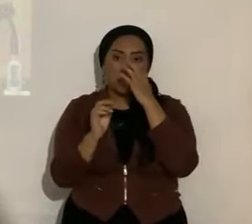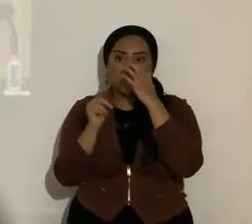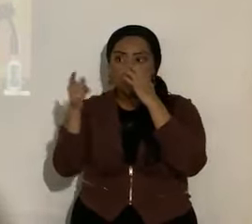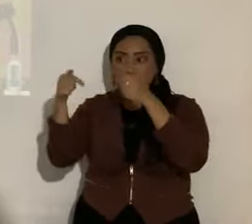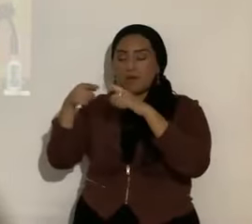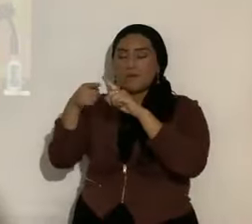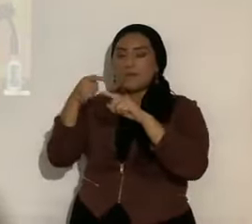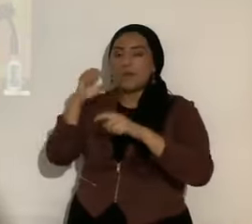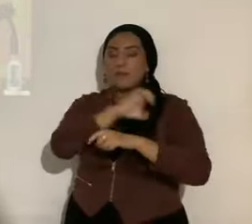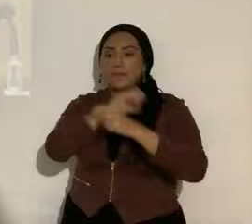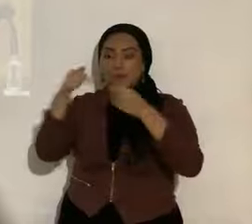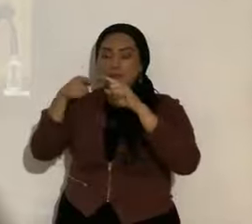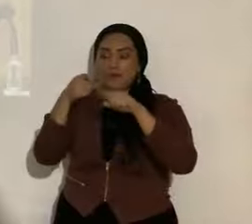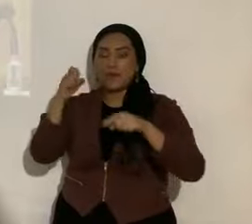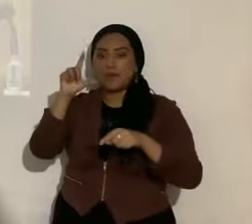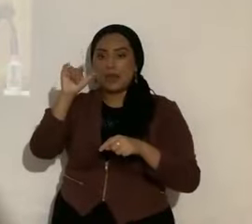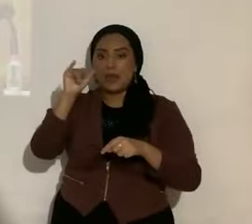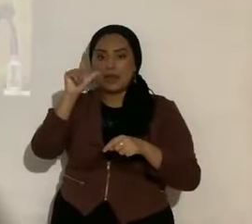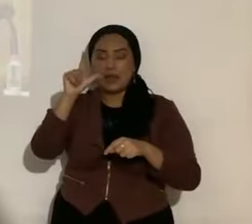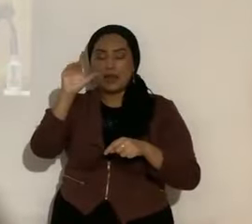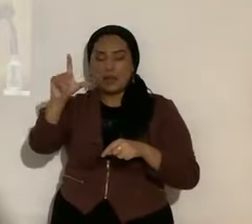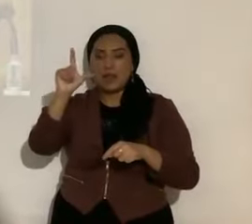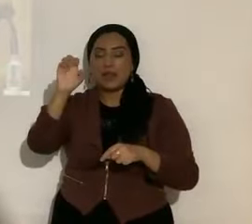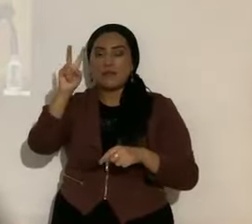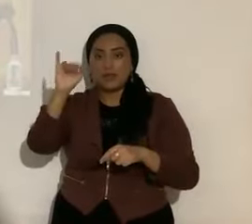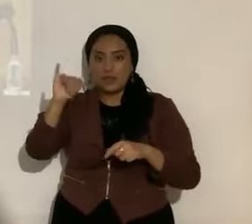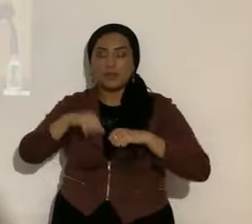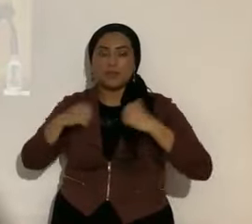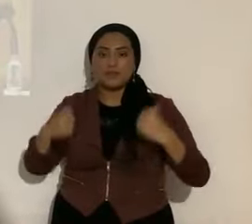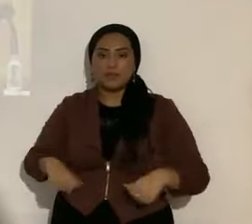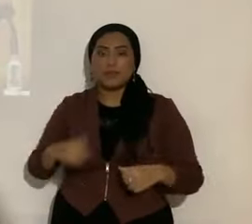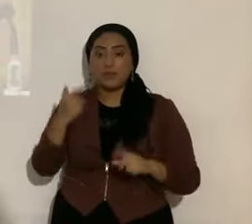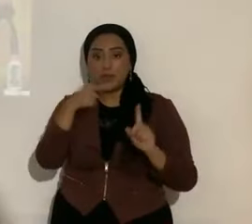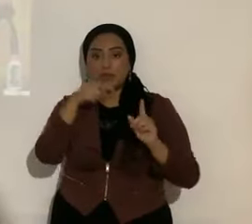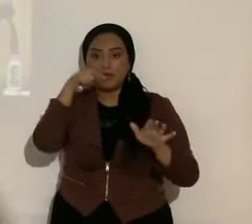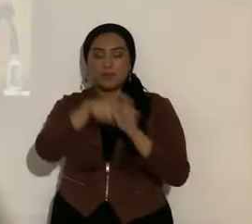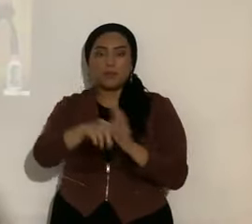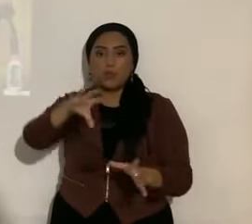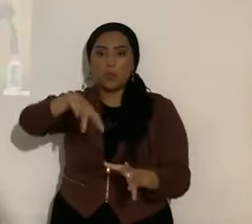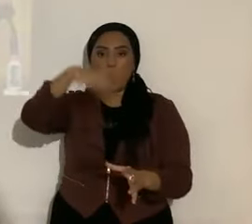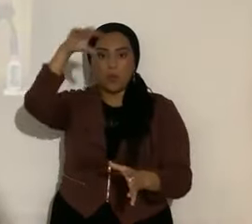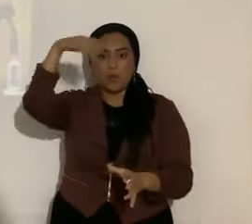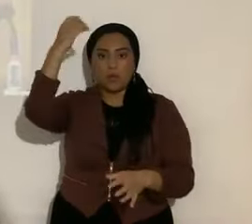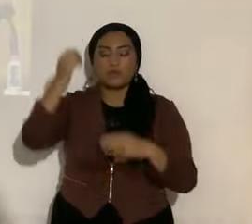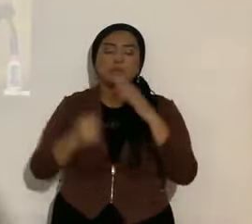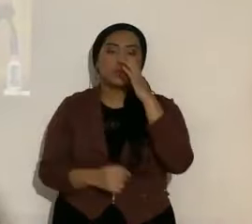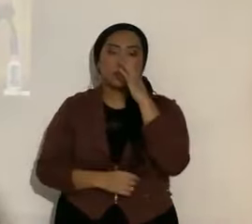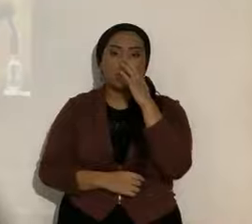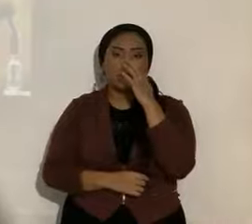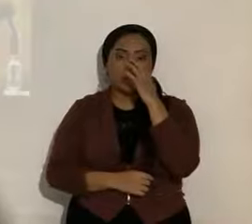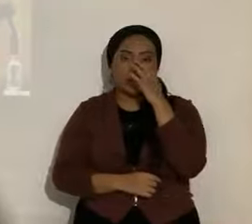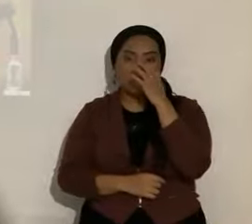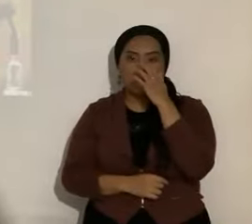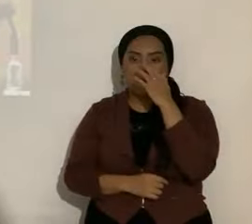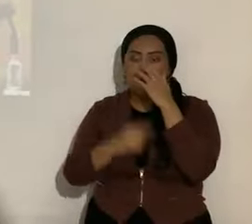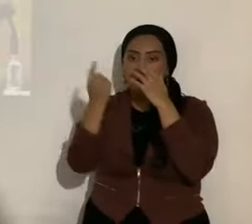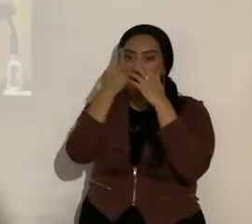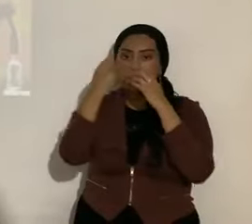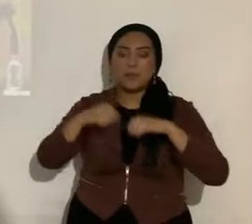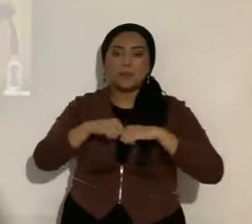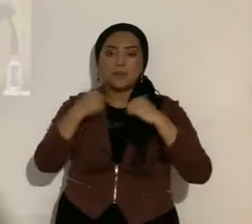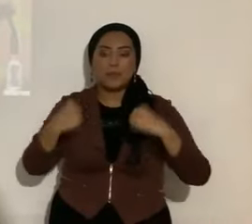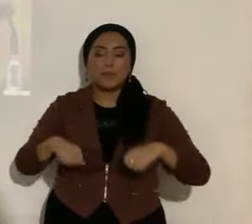de Leví, era un Cohen, porque por algo hacía holocaustos o sacrificios. Solamente los